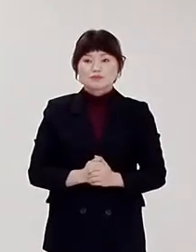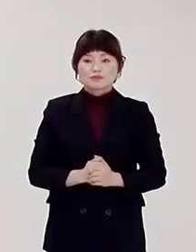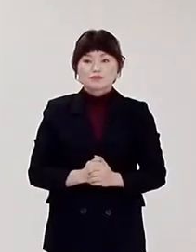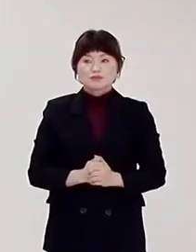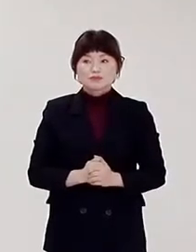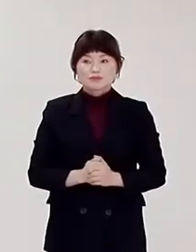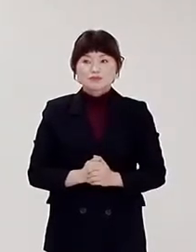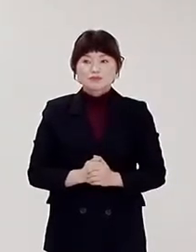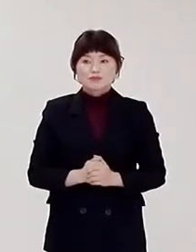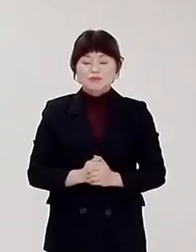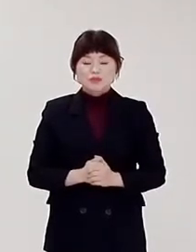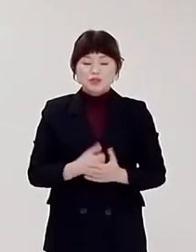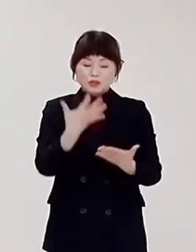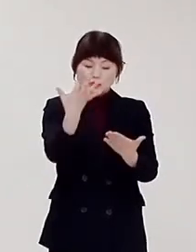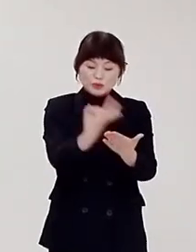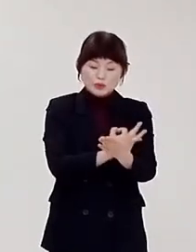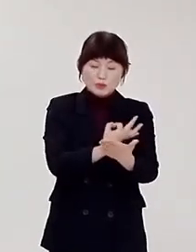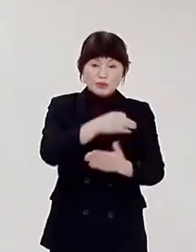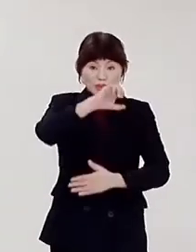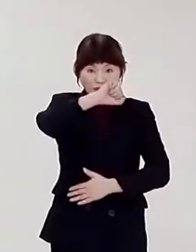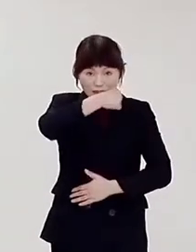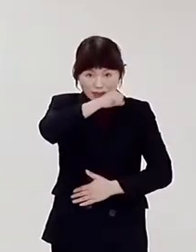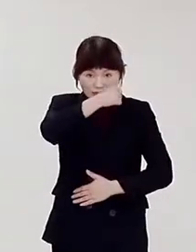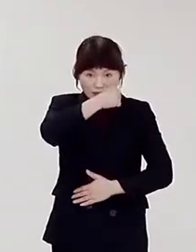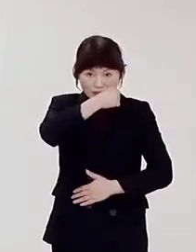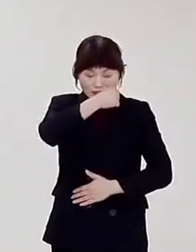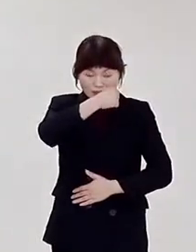세입 예산의 주요 내용으로는 지방세